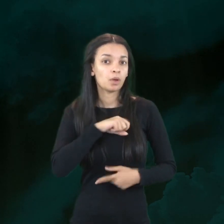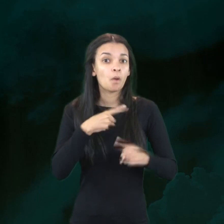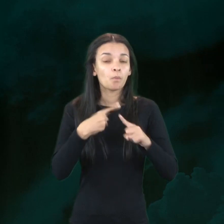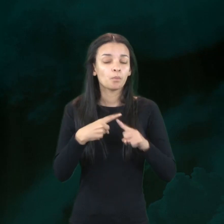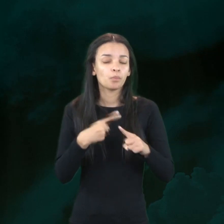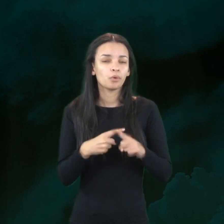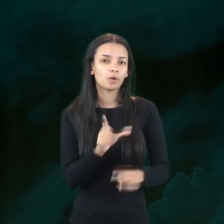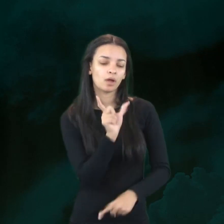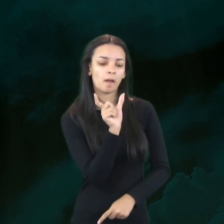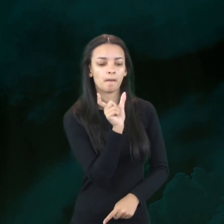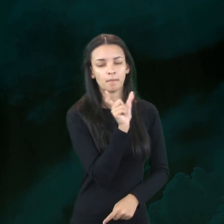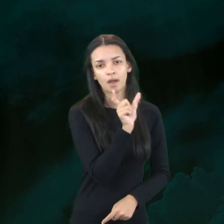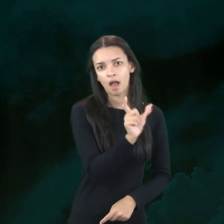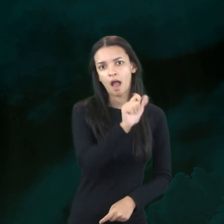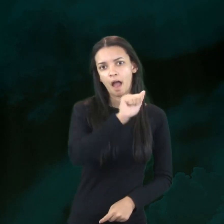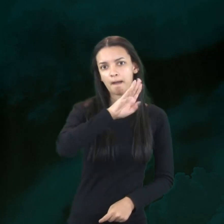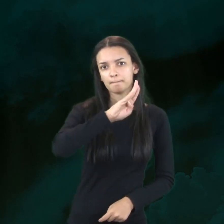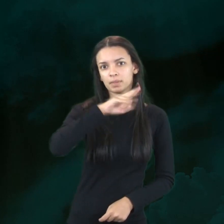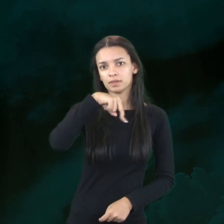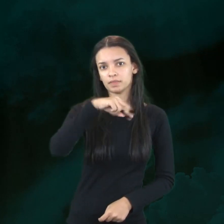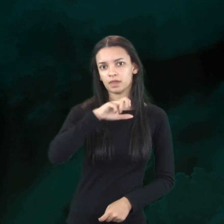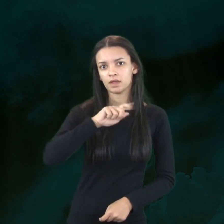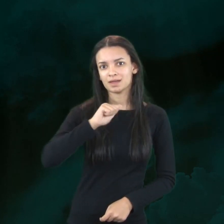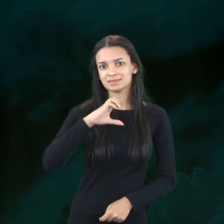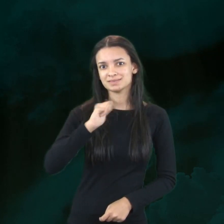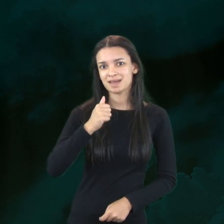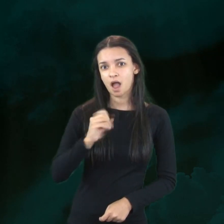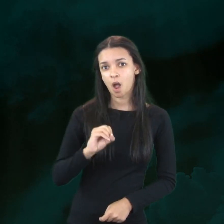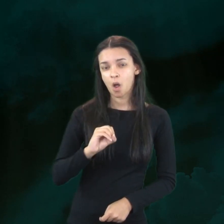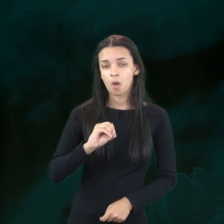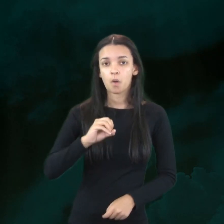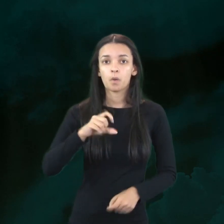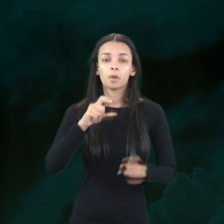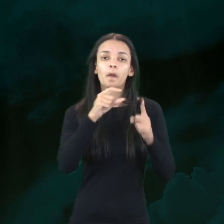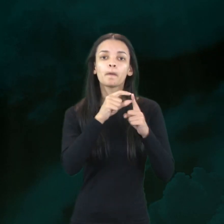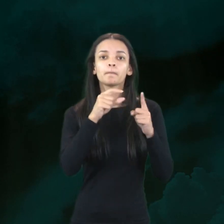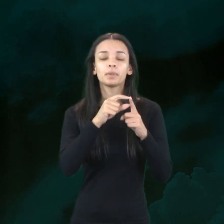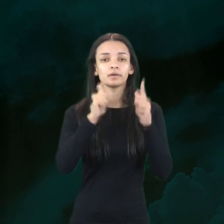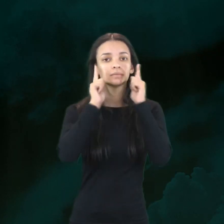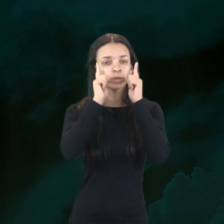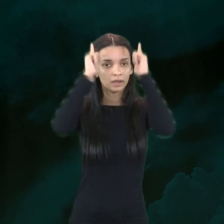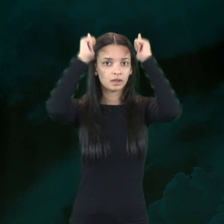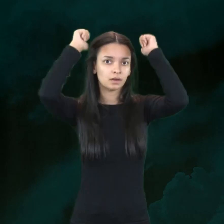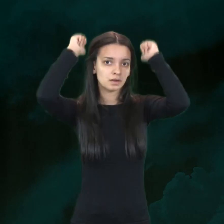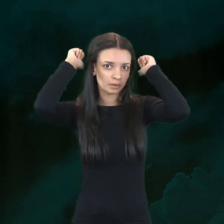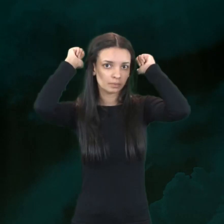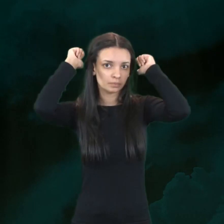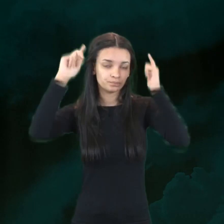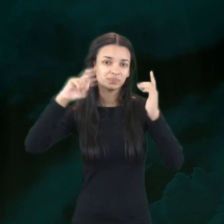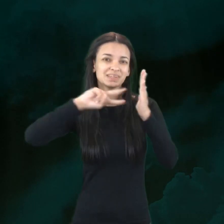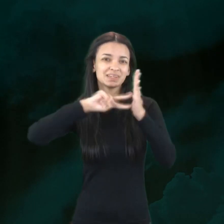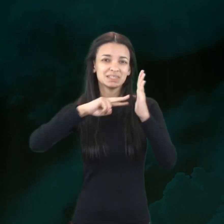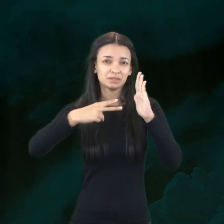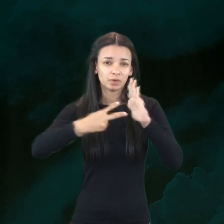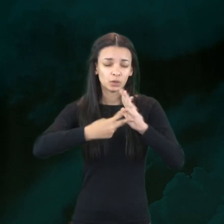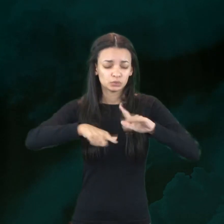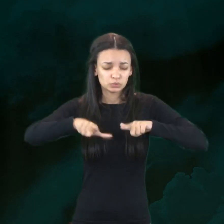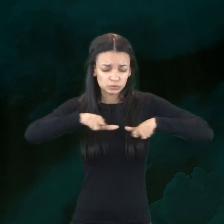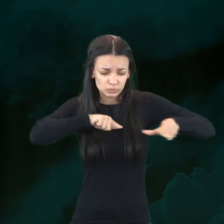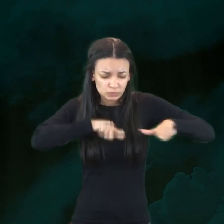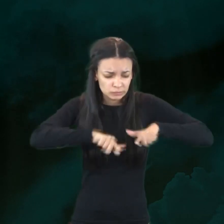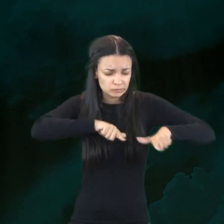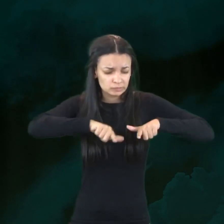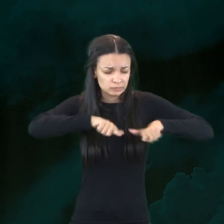grego kopos, e denota um intenso trabalho